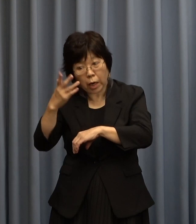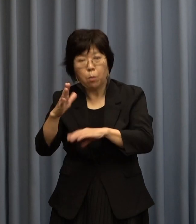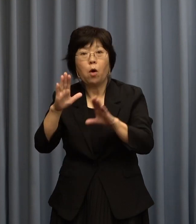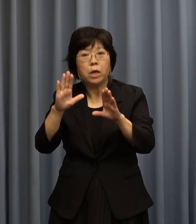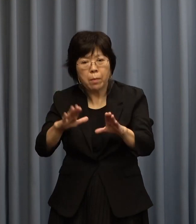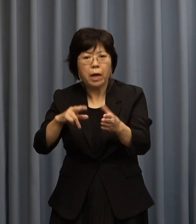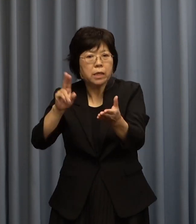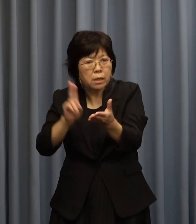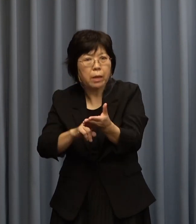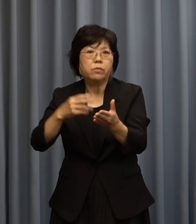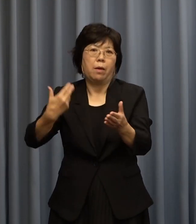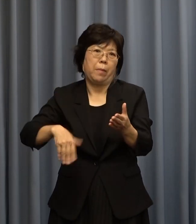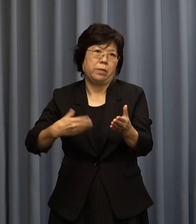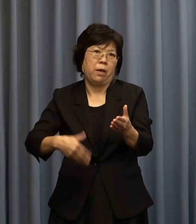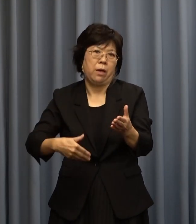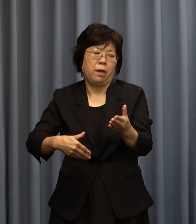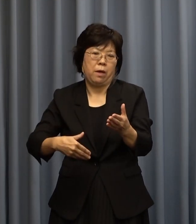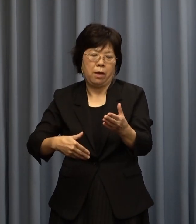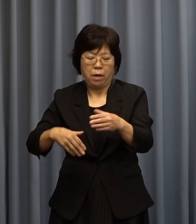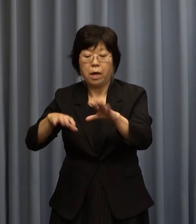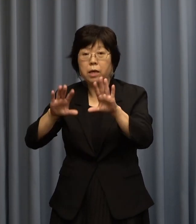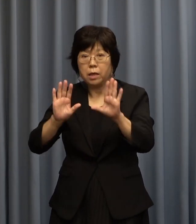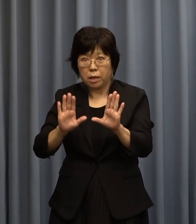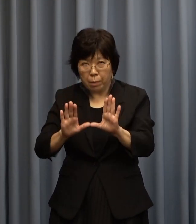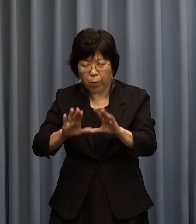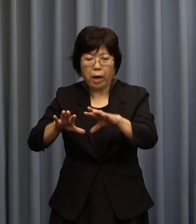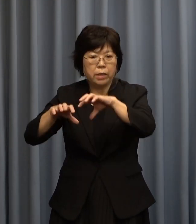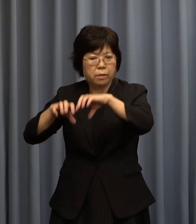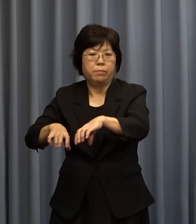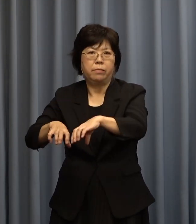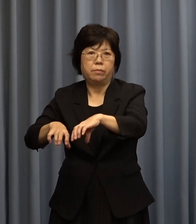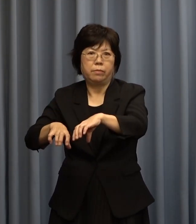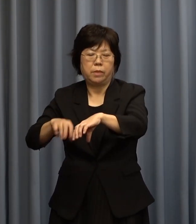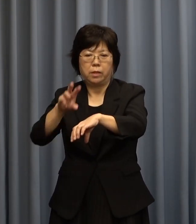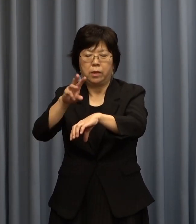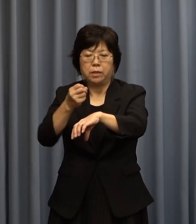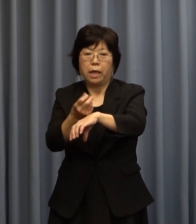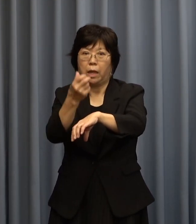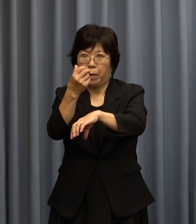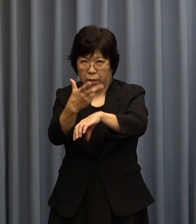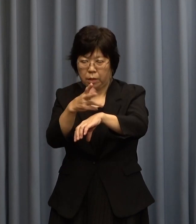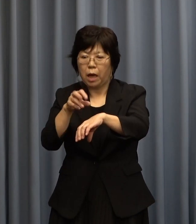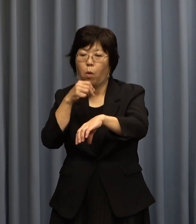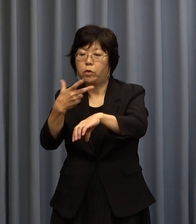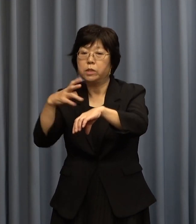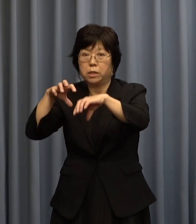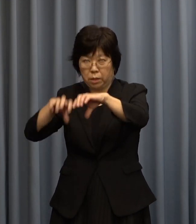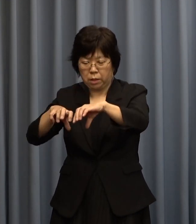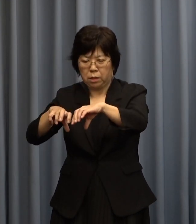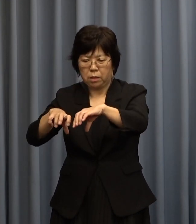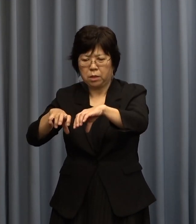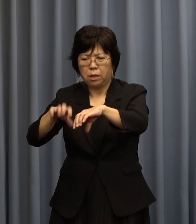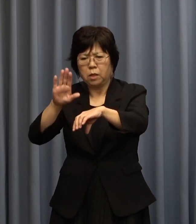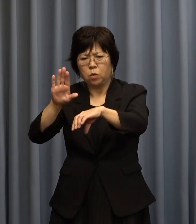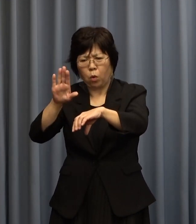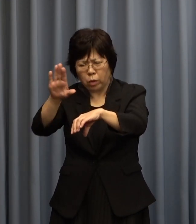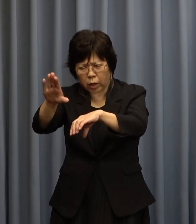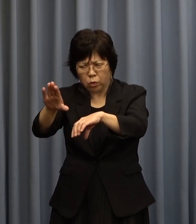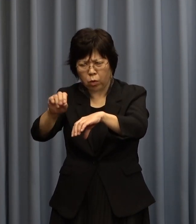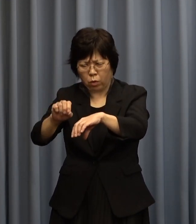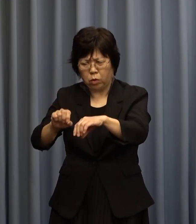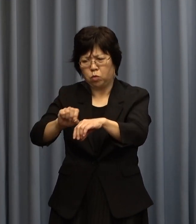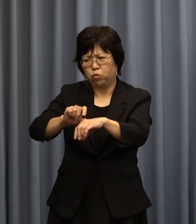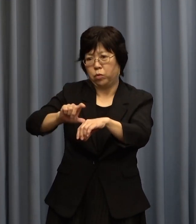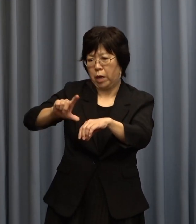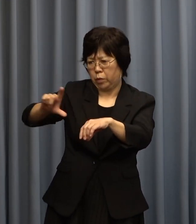加をするというのではなくて2市にとどめて、ただしこれ以上また増えたときには措置区域にこの3市だけじゃなく